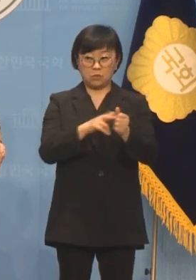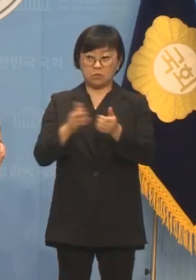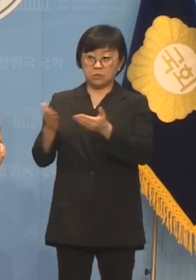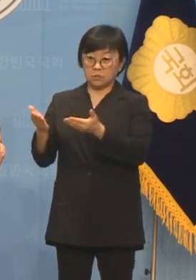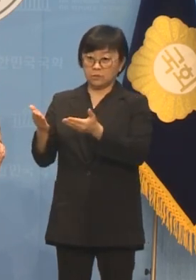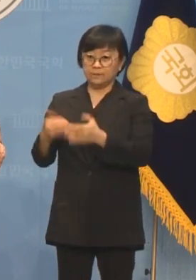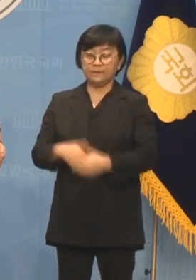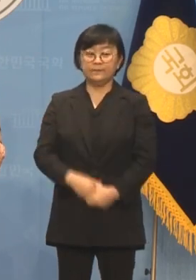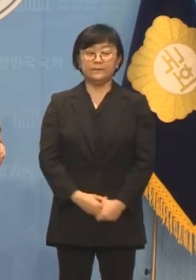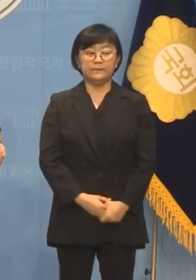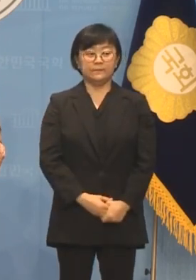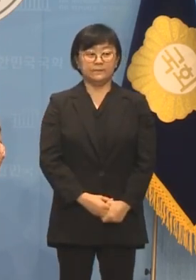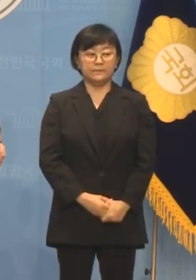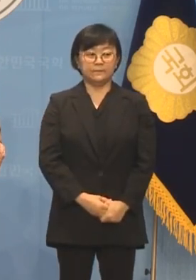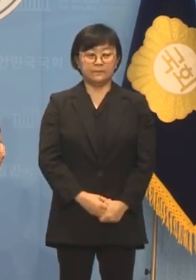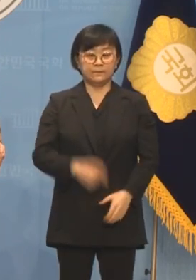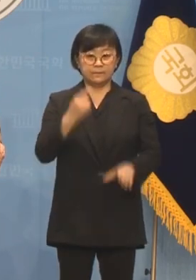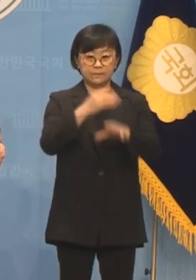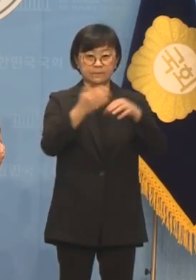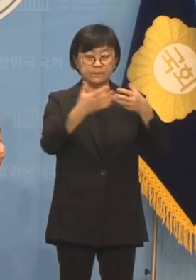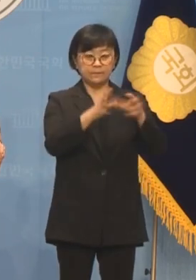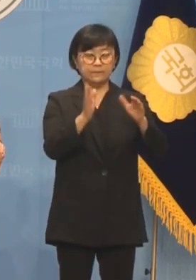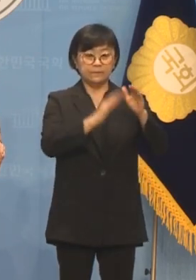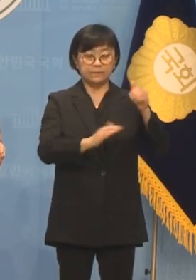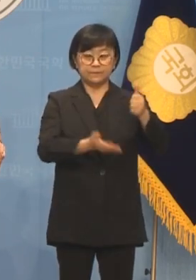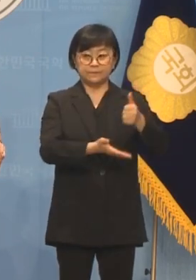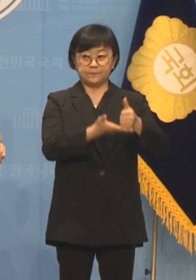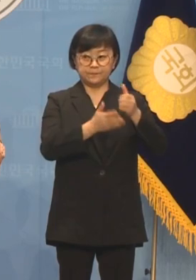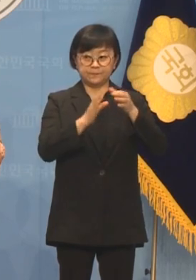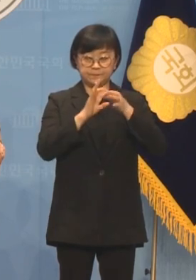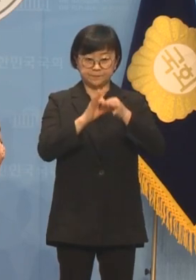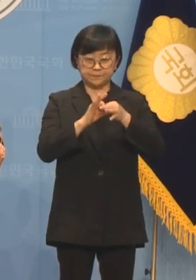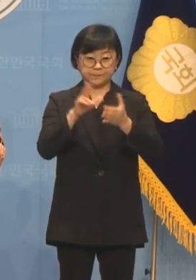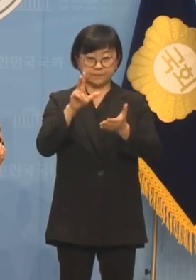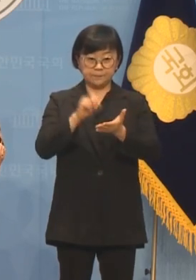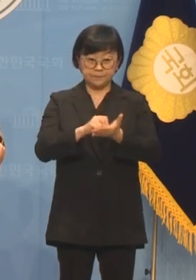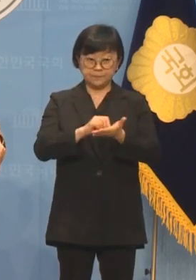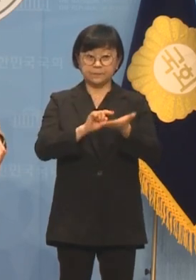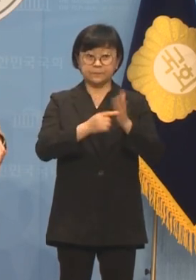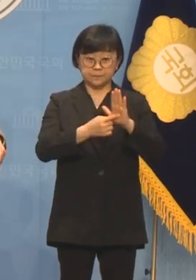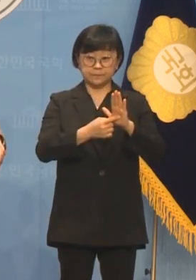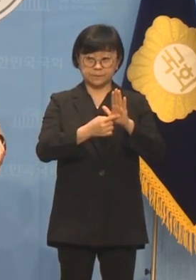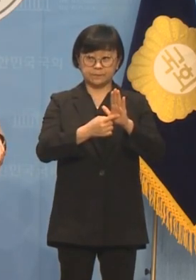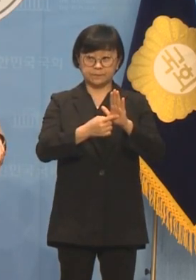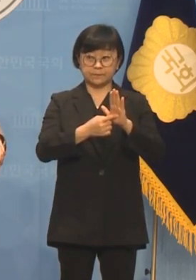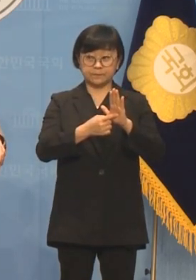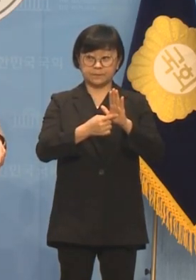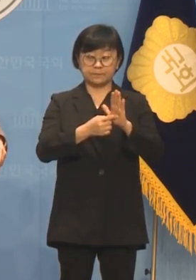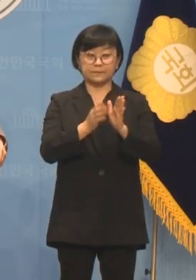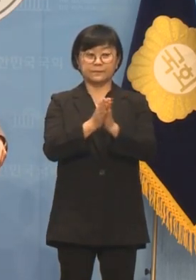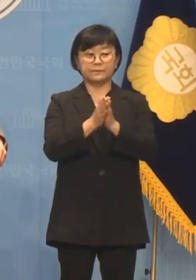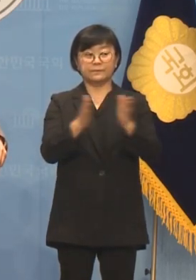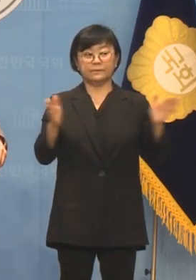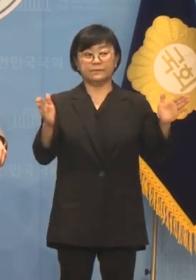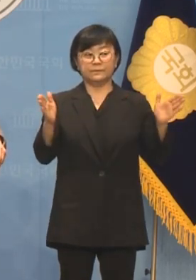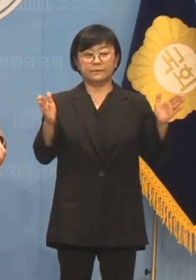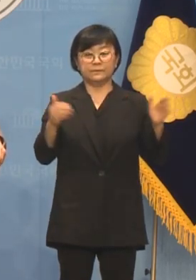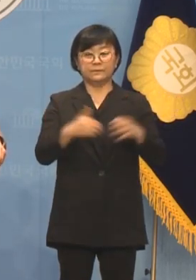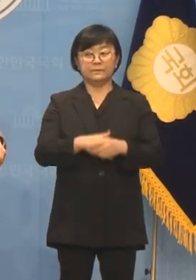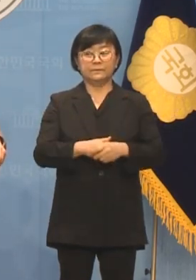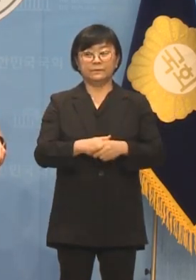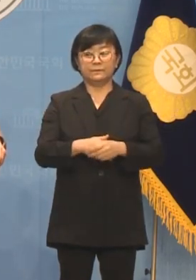후보가 아 민주당의 공천 관련해서 어 문제를 지적하는 기재 회견을 하게 됐습니다 제가